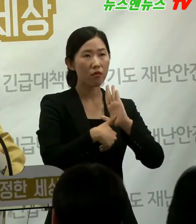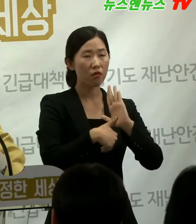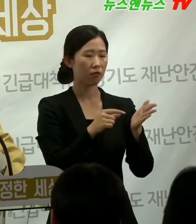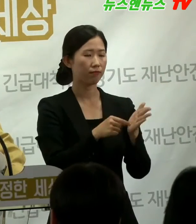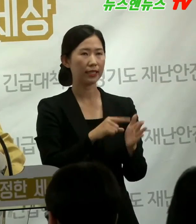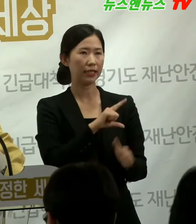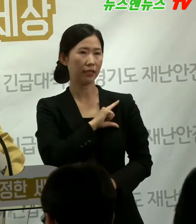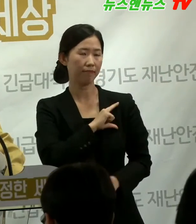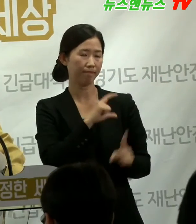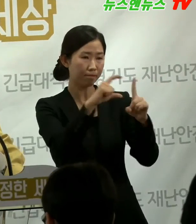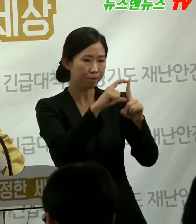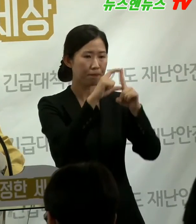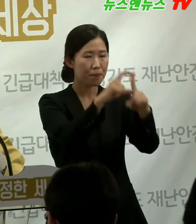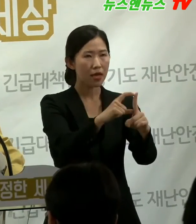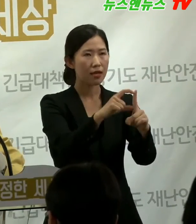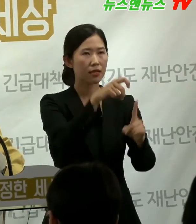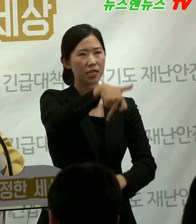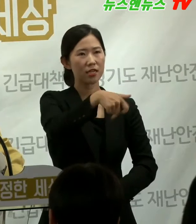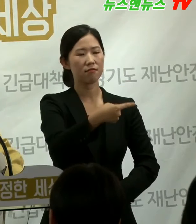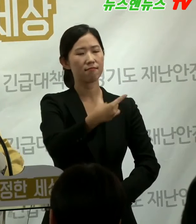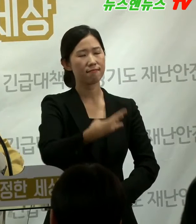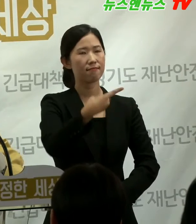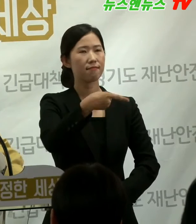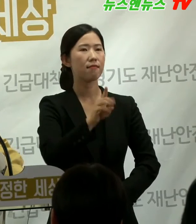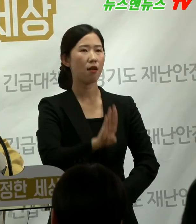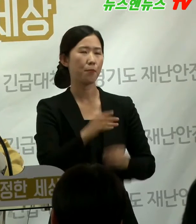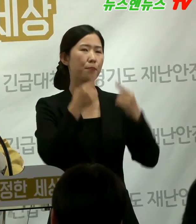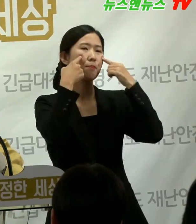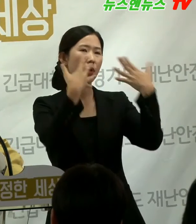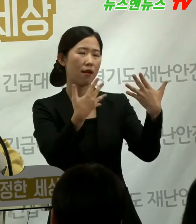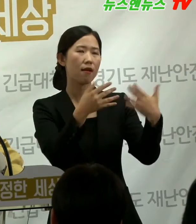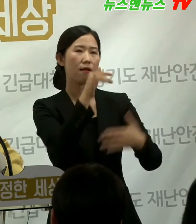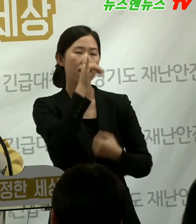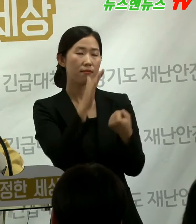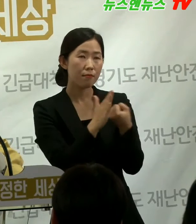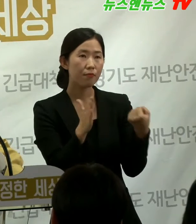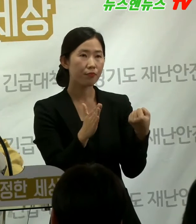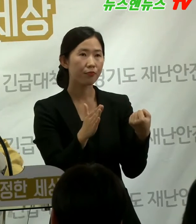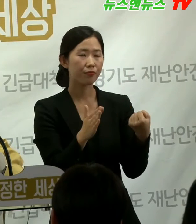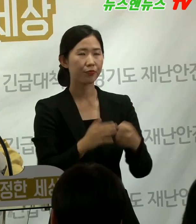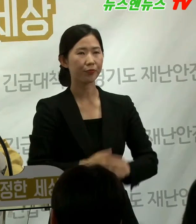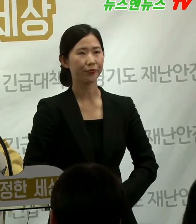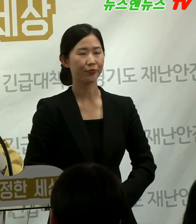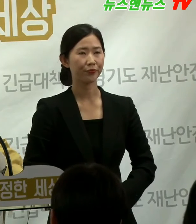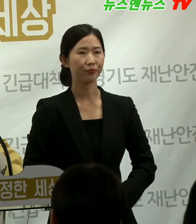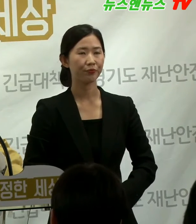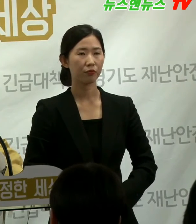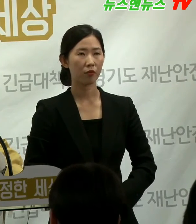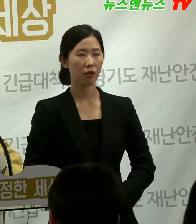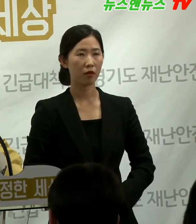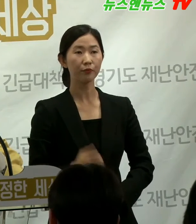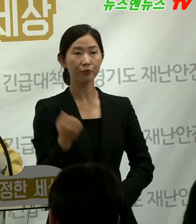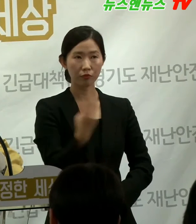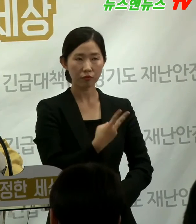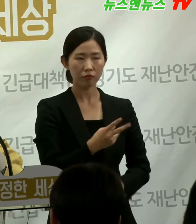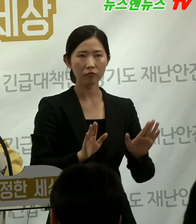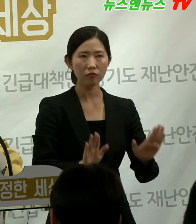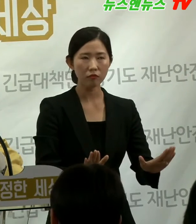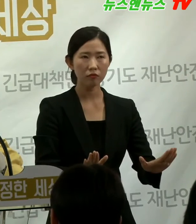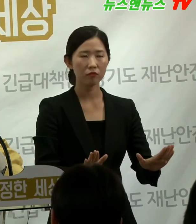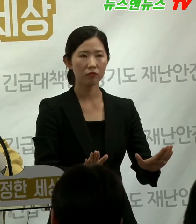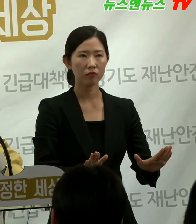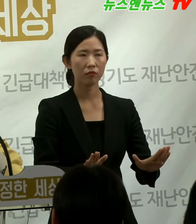규정이 있습니다. 지금 제일 저희가 이제 교회의 특정 소수한테 제한 명령을 한 것 때문에